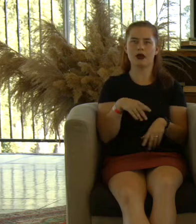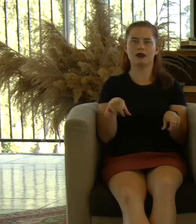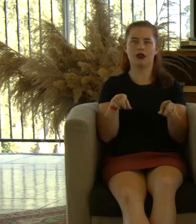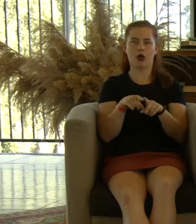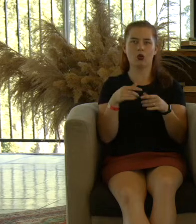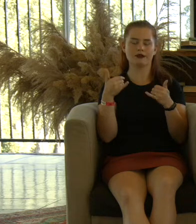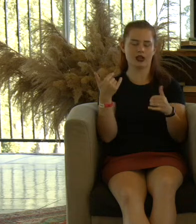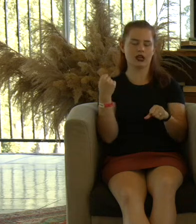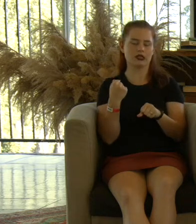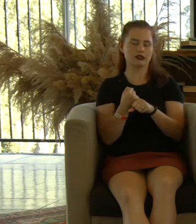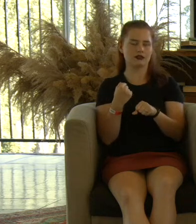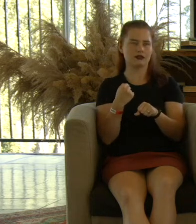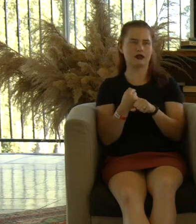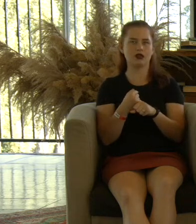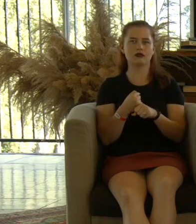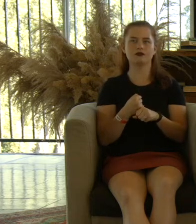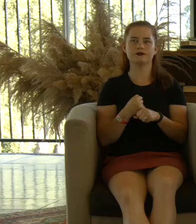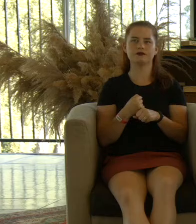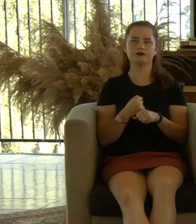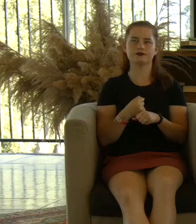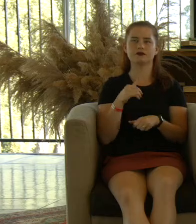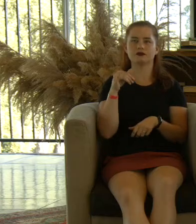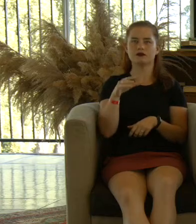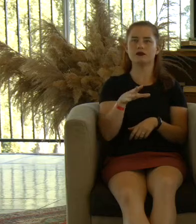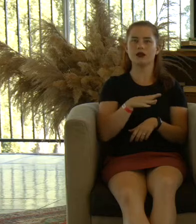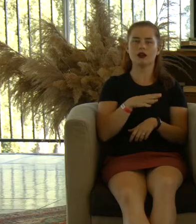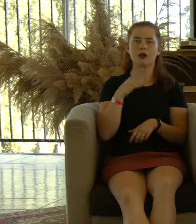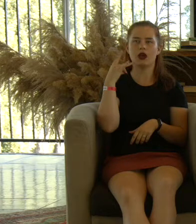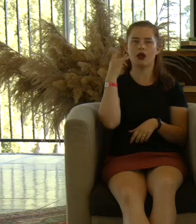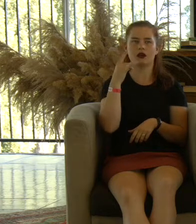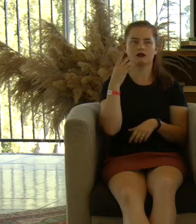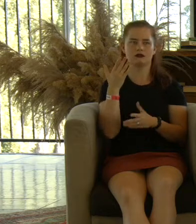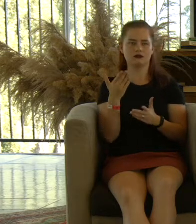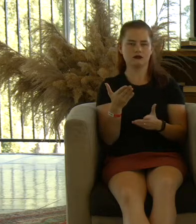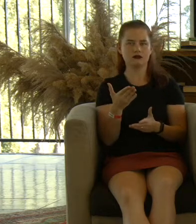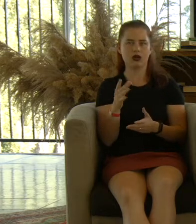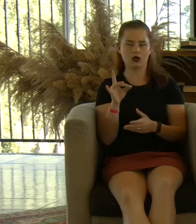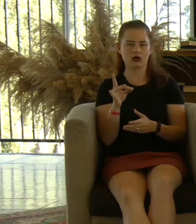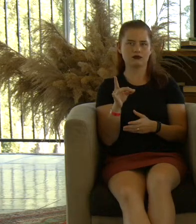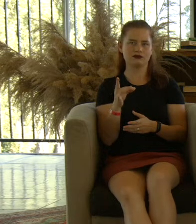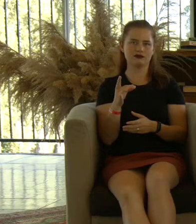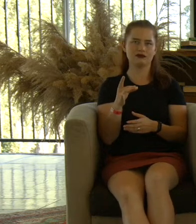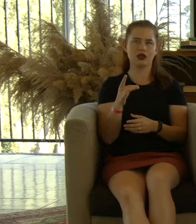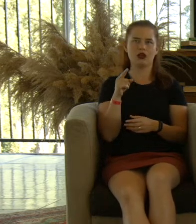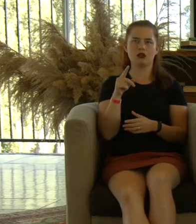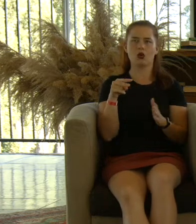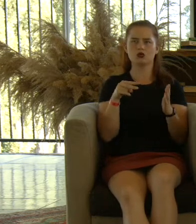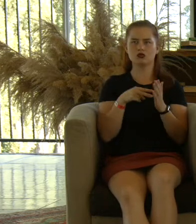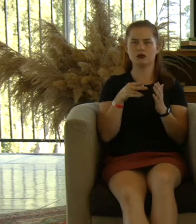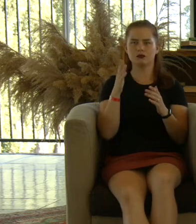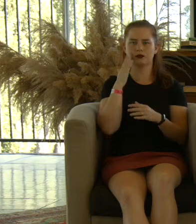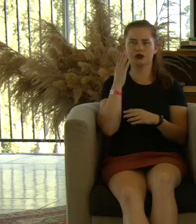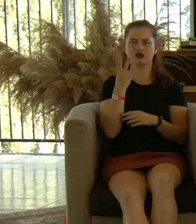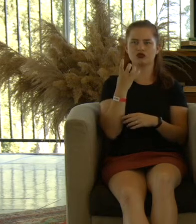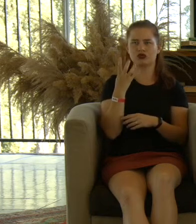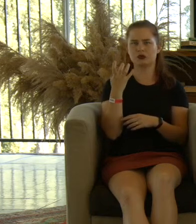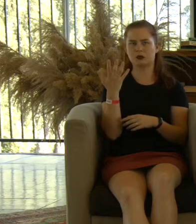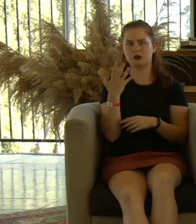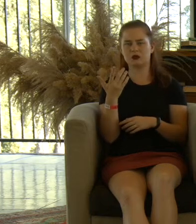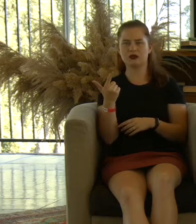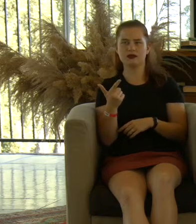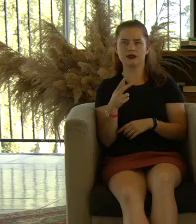есть сейчас, просто в Украину сейчас вина не попадают. У него было оранжевое вино, и это вино стоило тогда в районе 400-450 гривен.